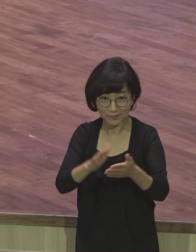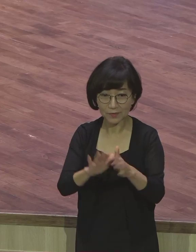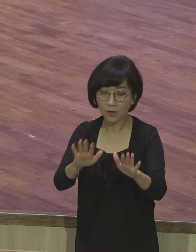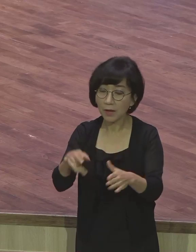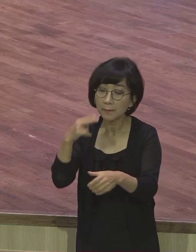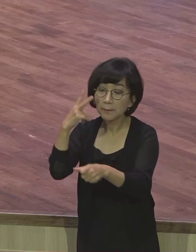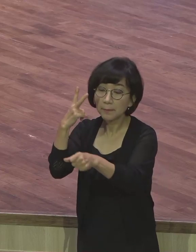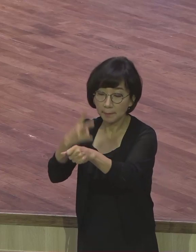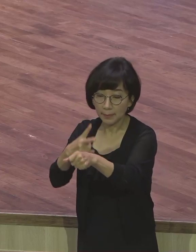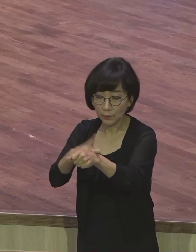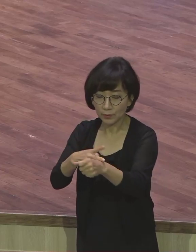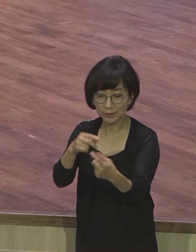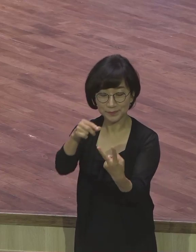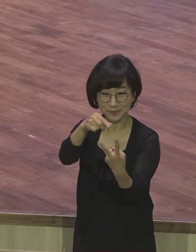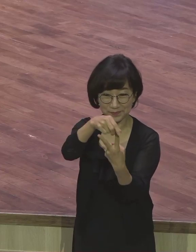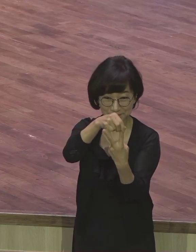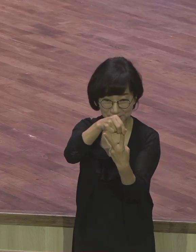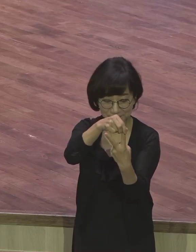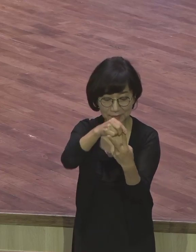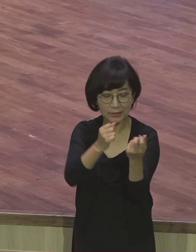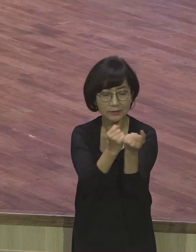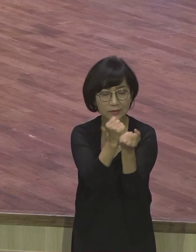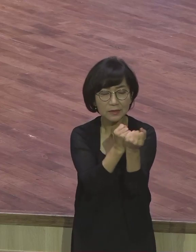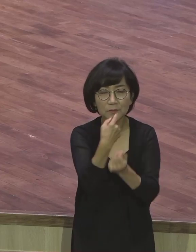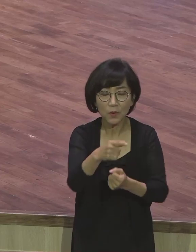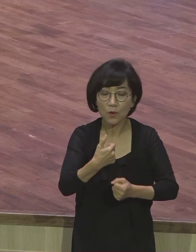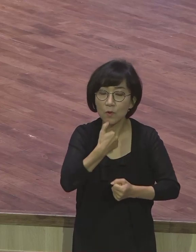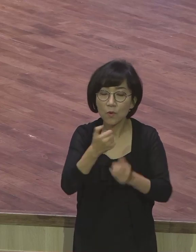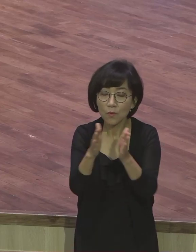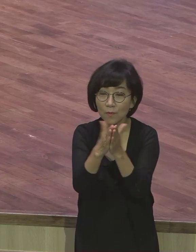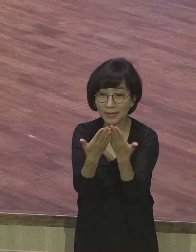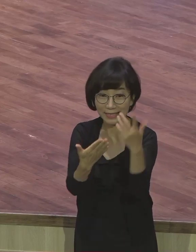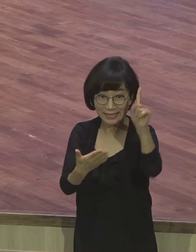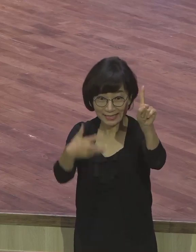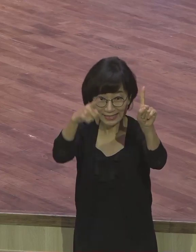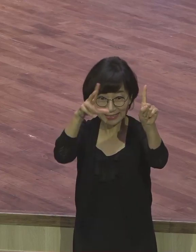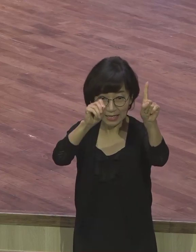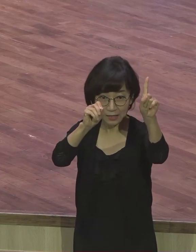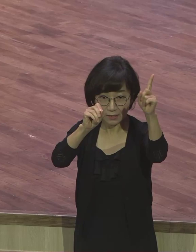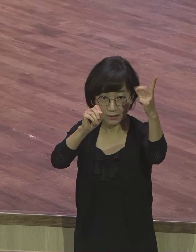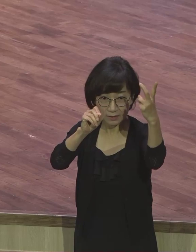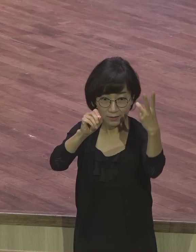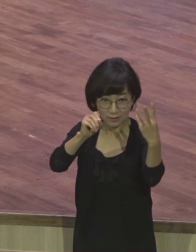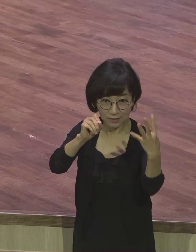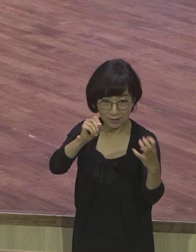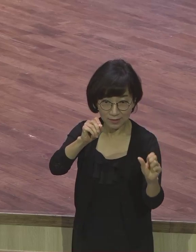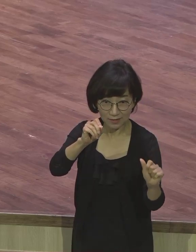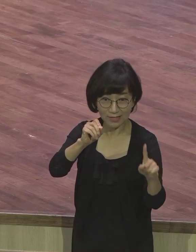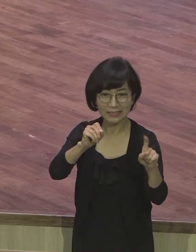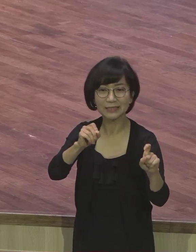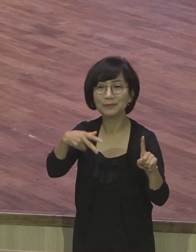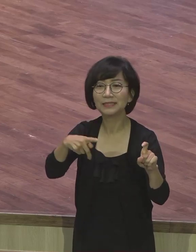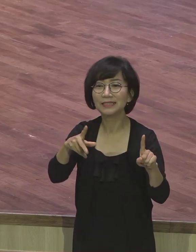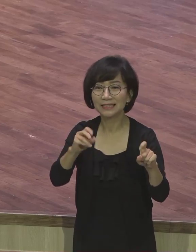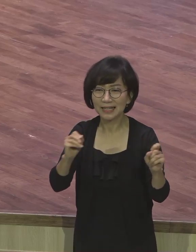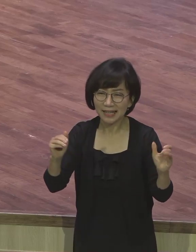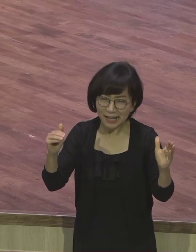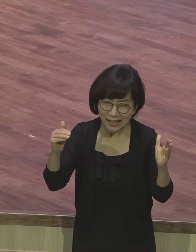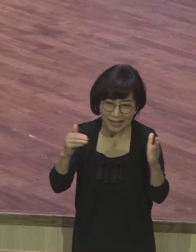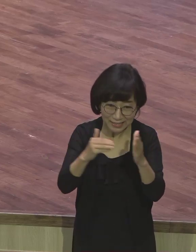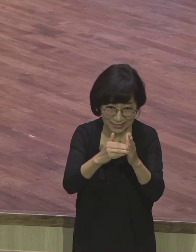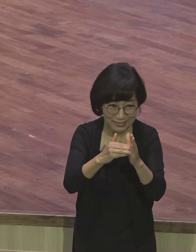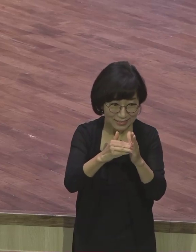바울이 첫 번째 질문에 대해서는 로마서 1장부터 11장까지 그렇게 아주